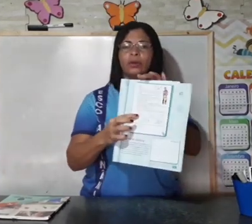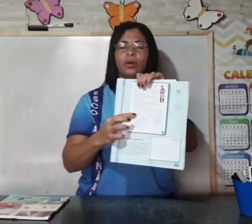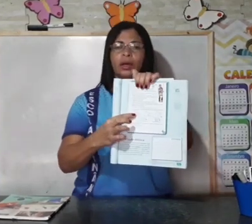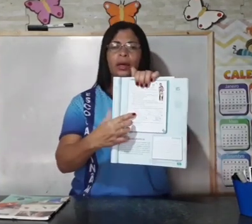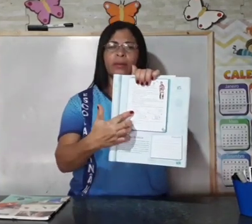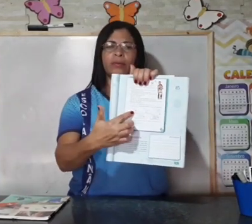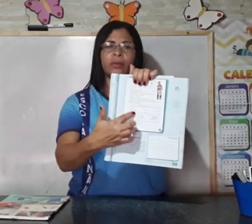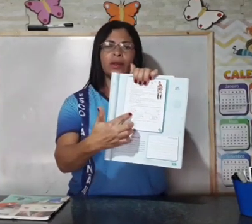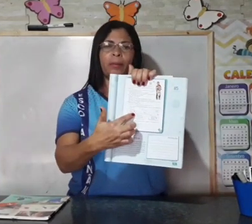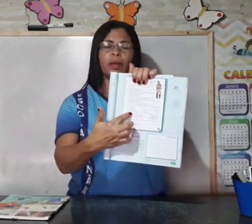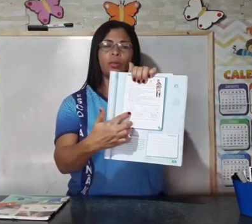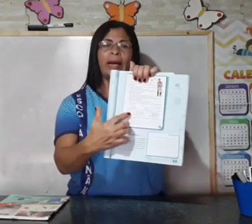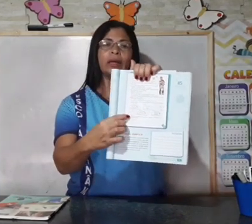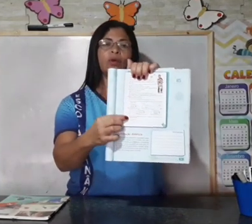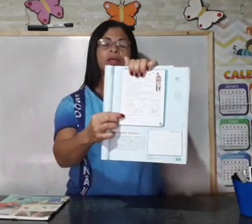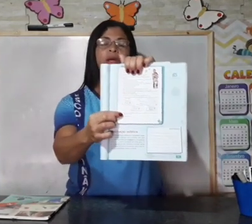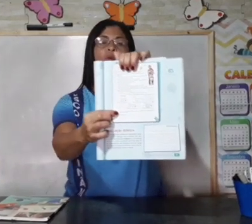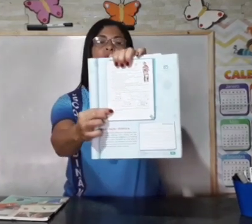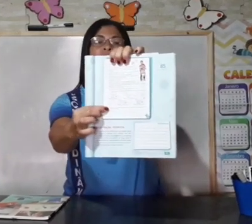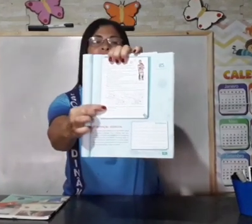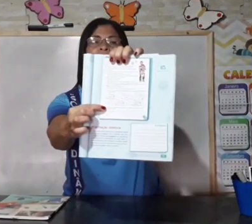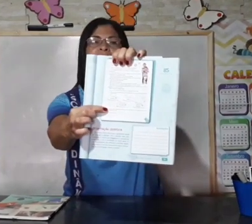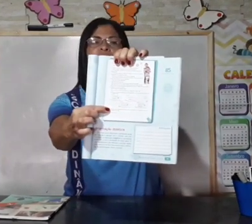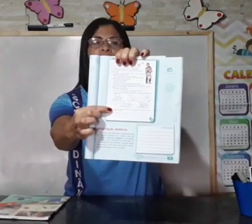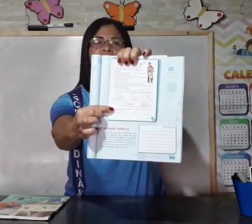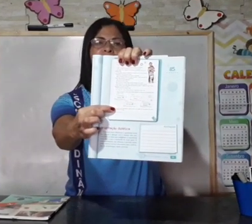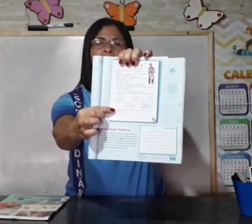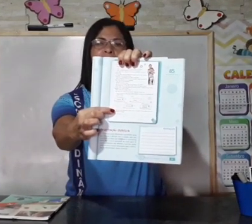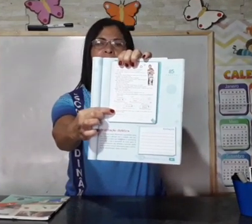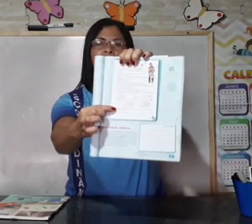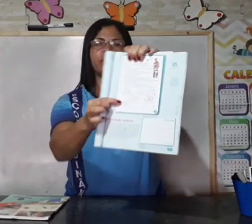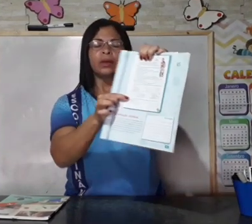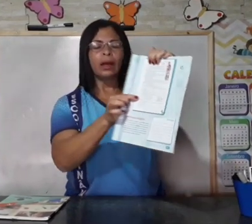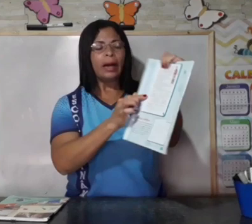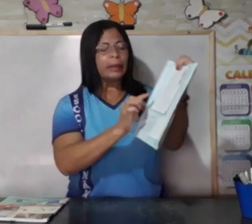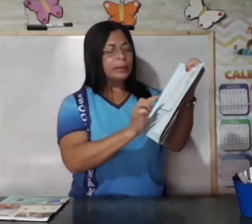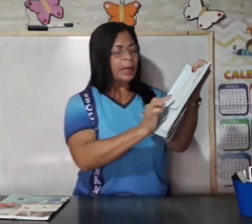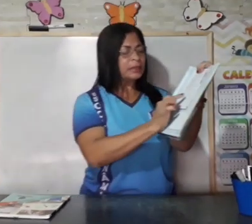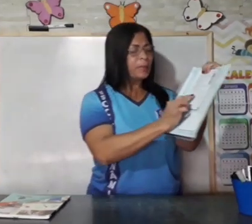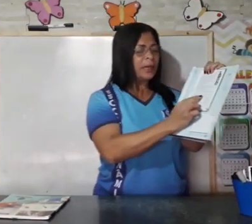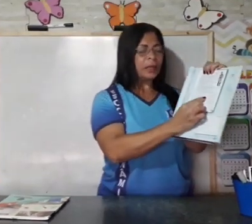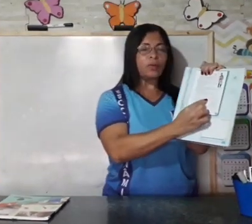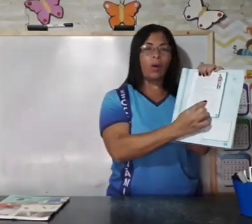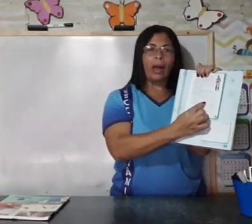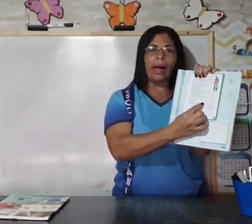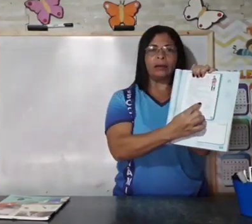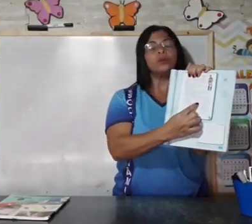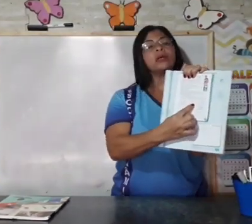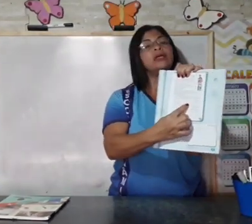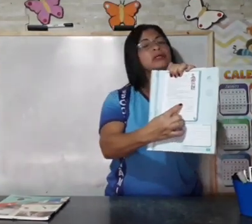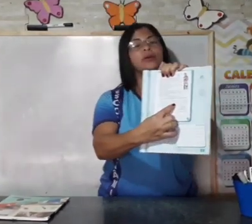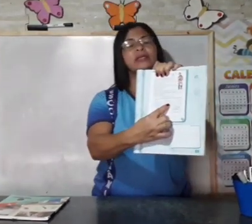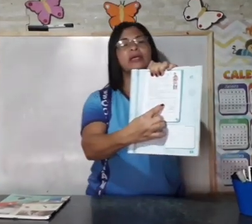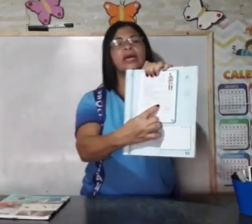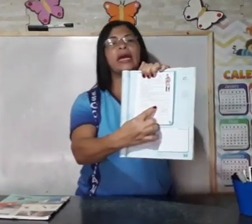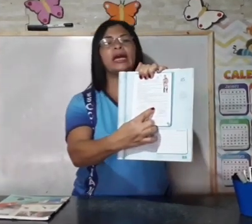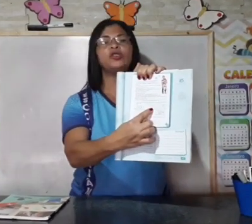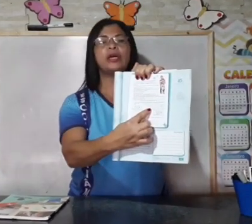ok? Pinta o barquinho onde tem um nome, respeitar. Nesse barquinho ao lado, tem dizendo assim,